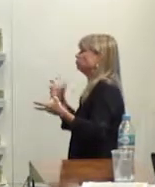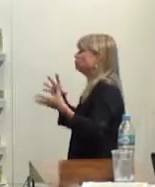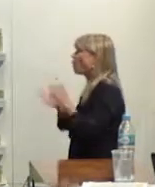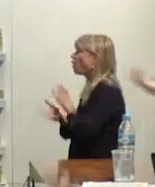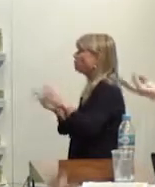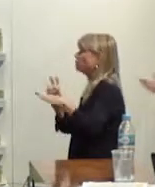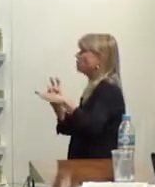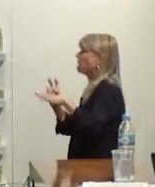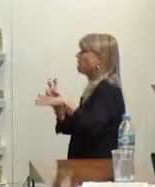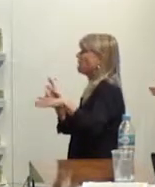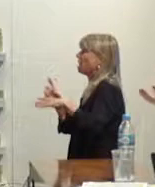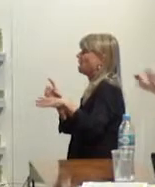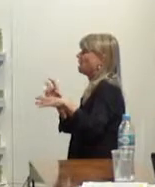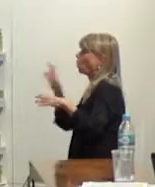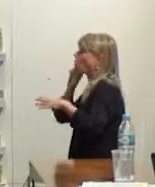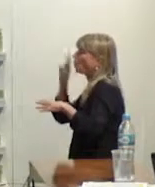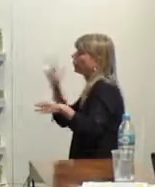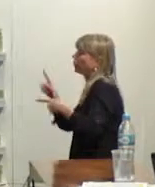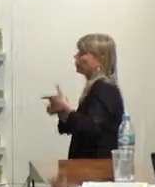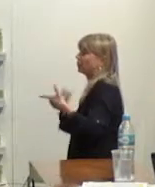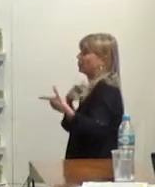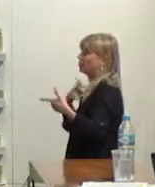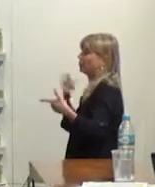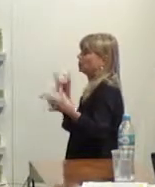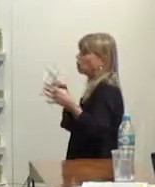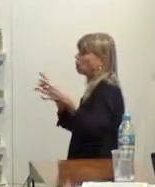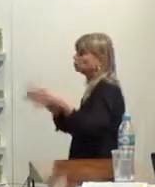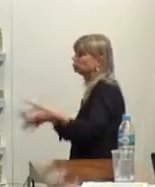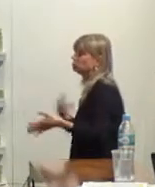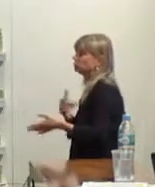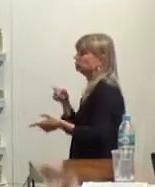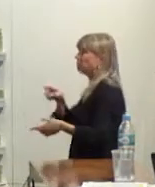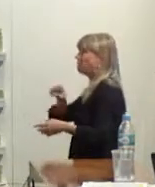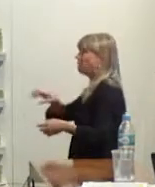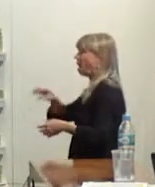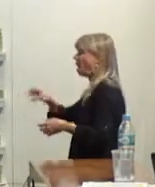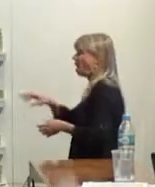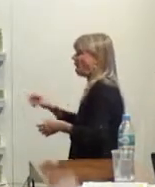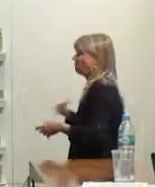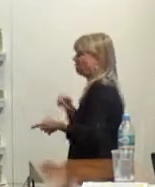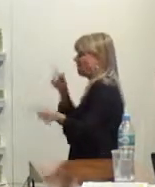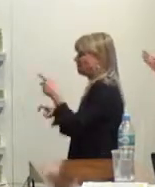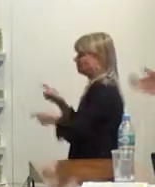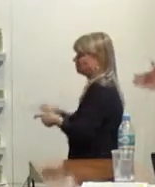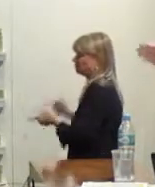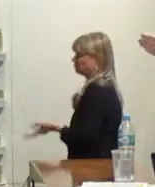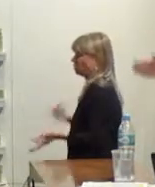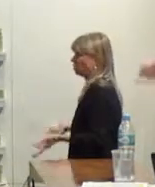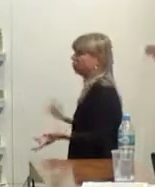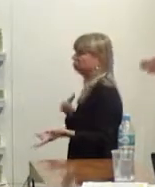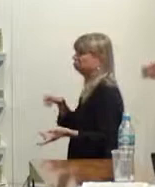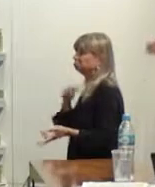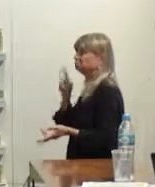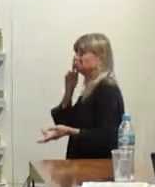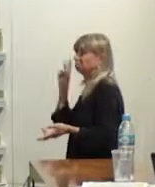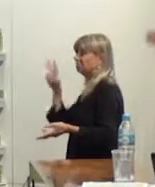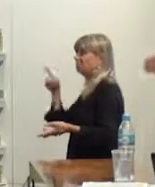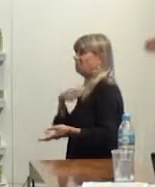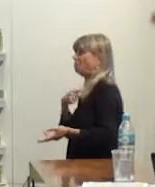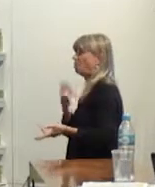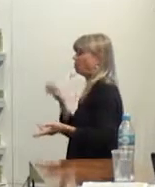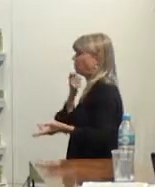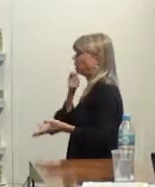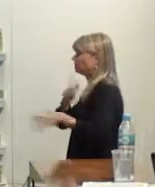contaminante, evidentemente es negativo para la calidad de vida de todos nosotros. Y si no, miremos lo que está sucediendo con